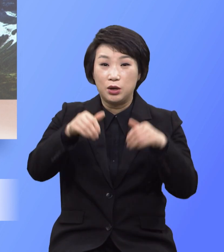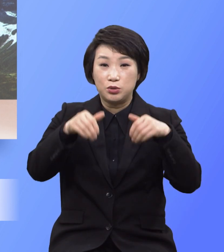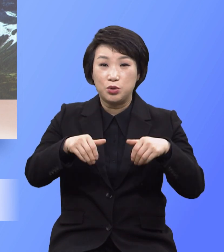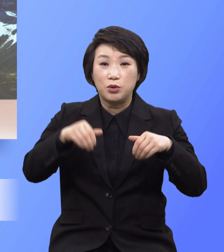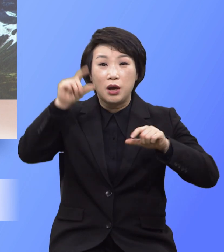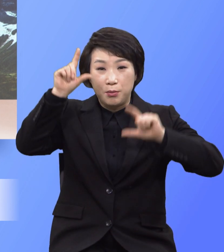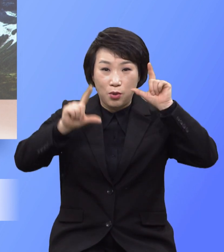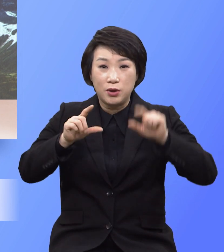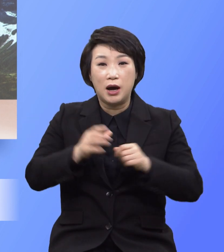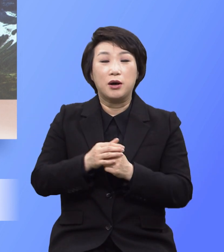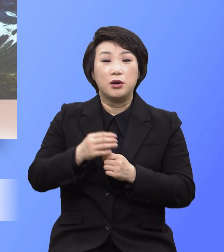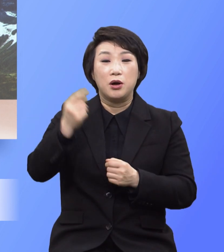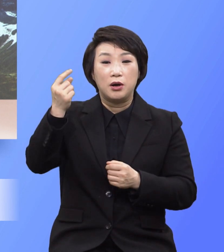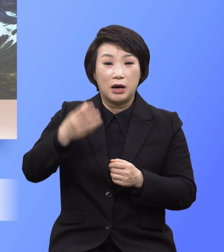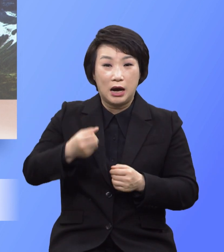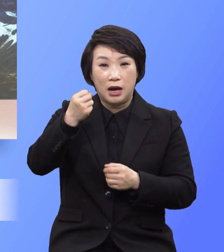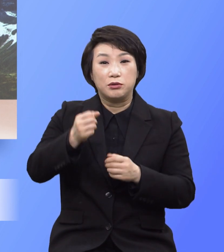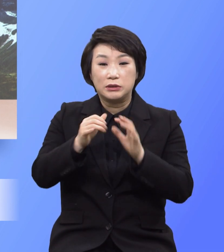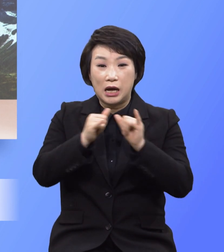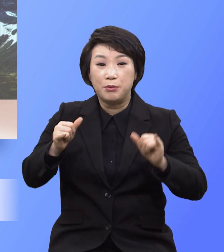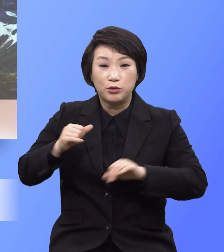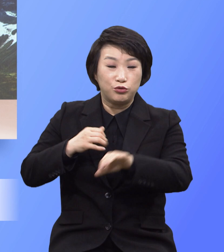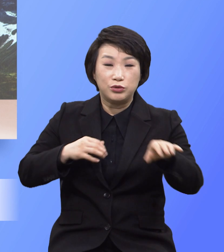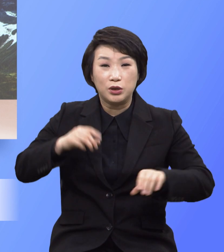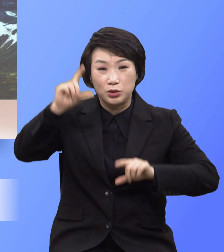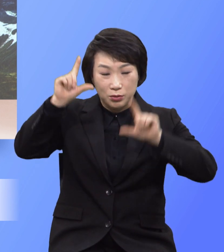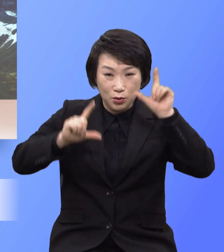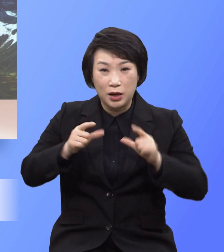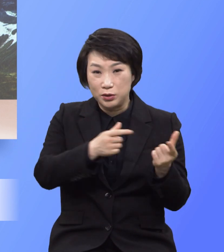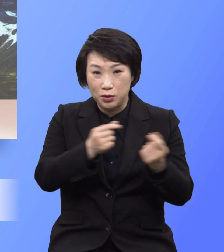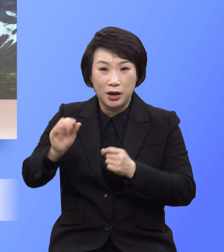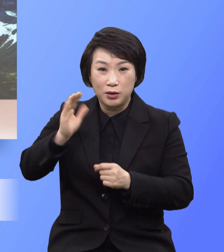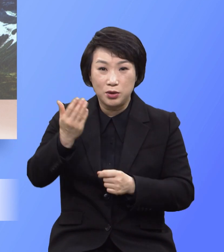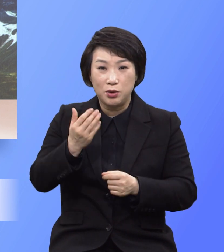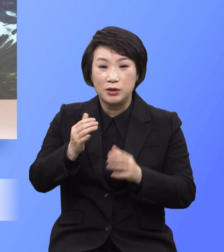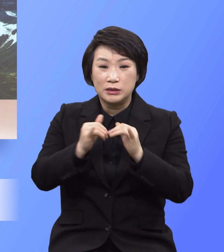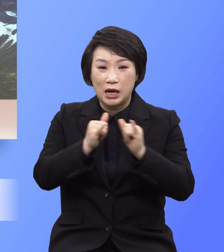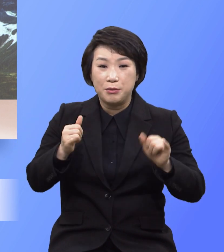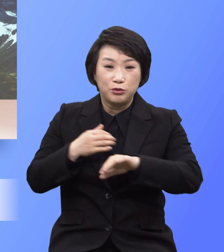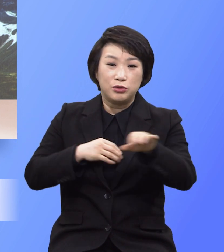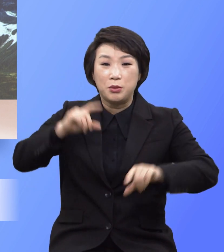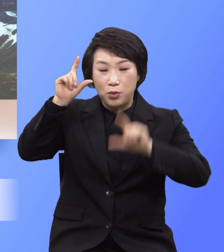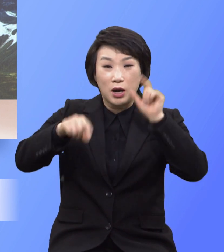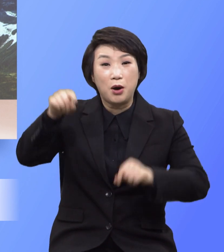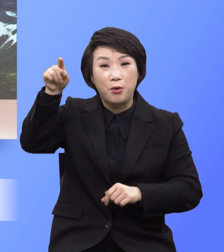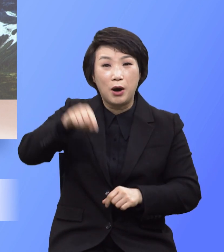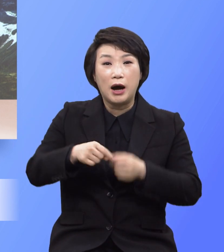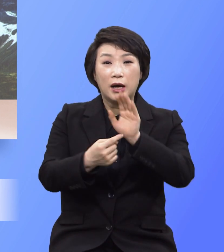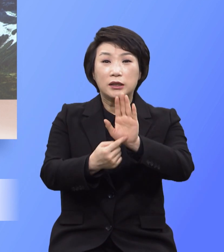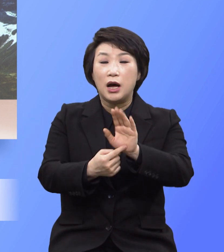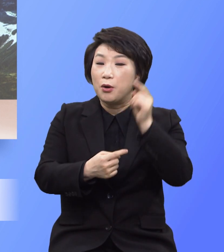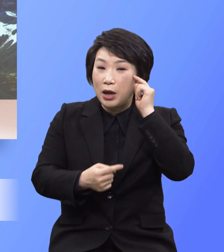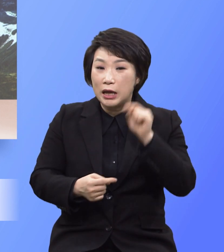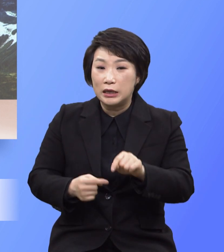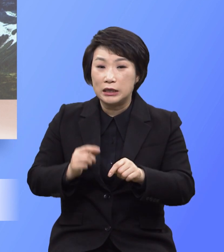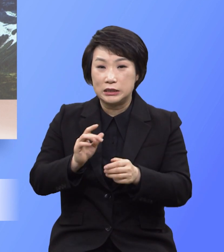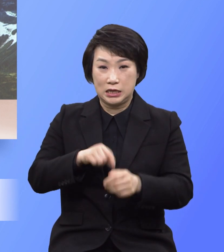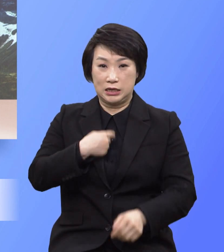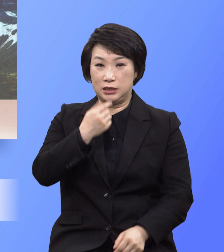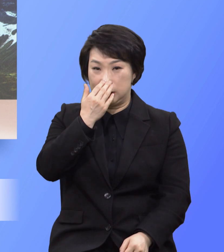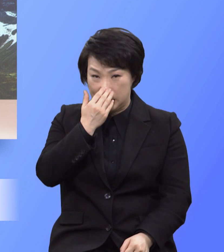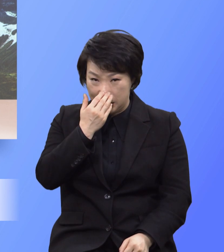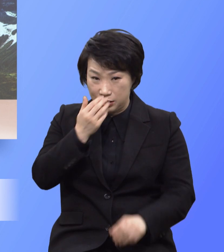자기를 비워 종의 형체를 가져 사람과 같이 되었고 사람들의 문양으로 나타났음에